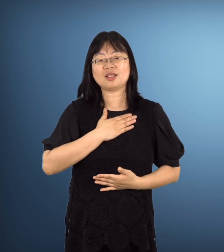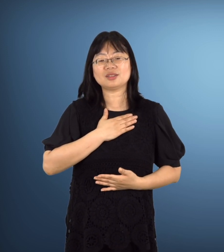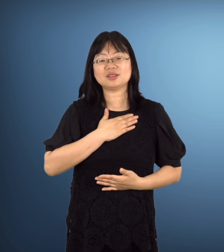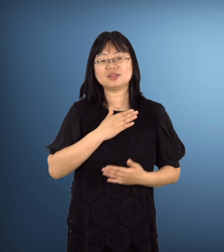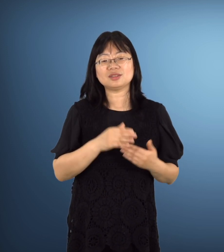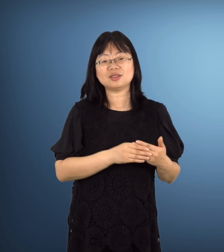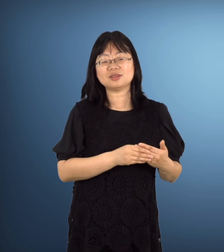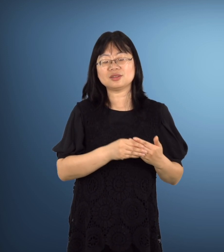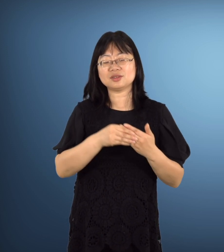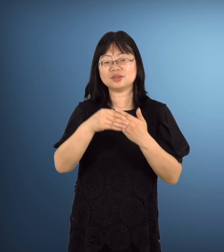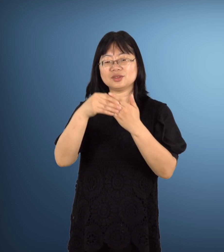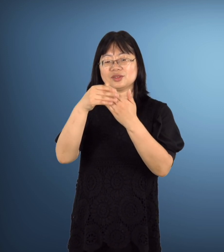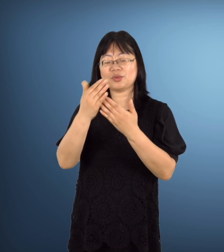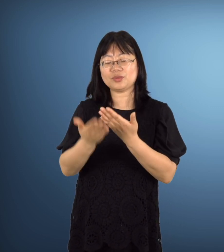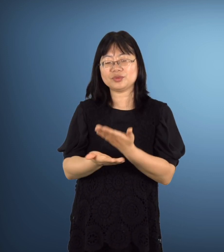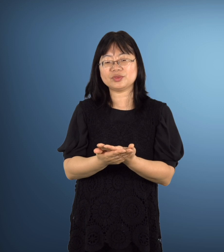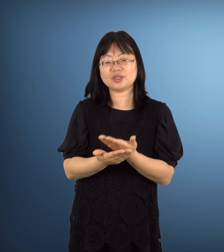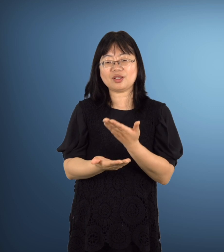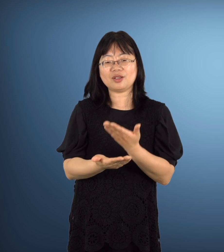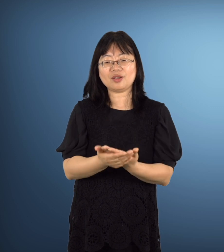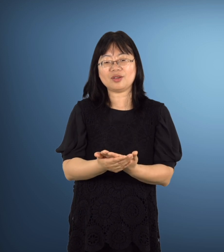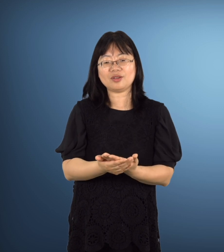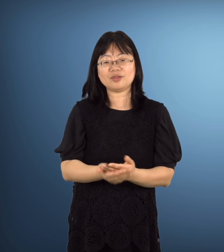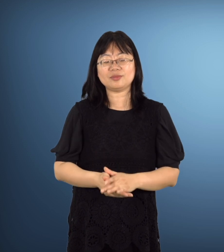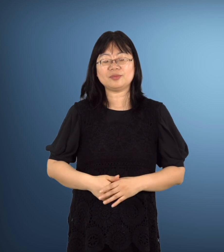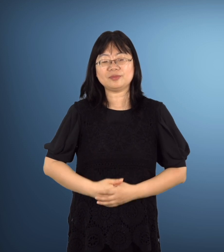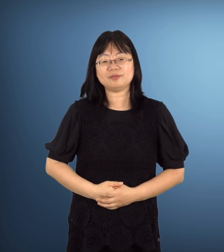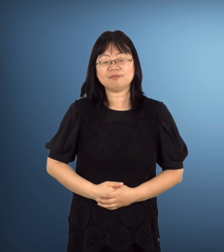주님 나를